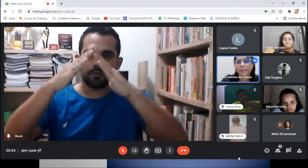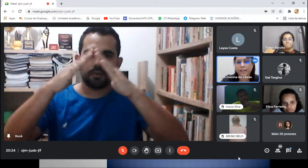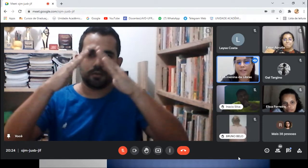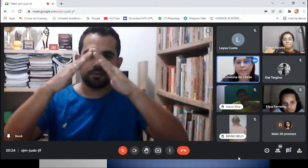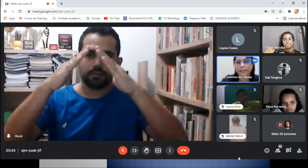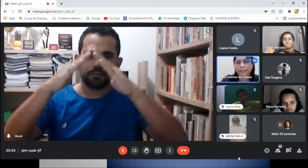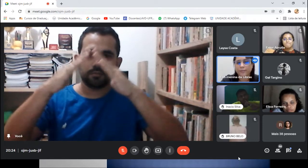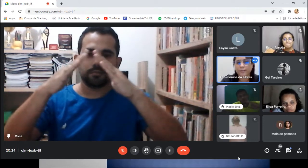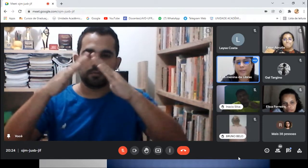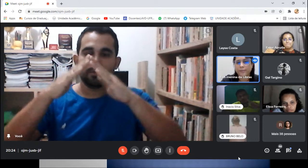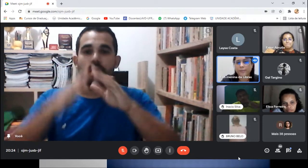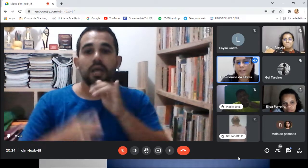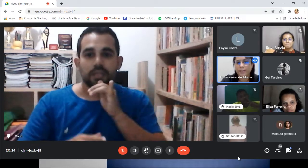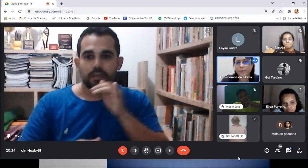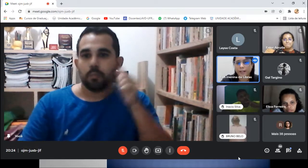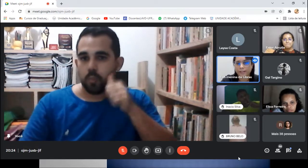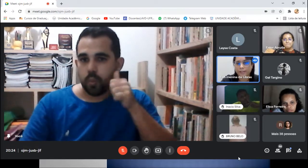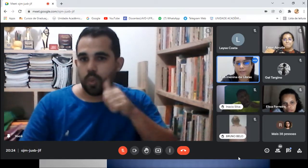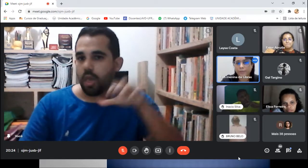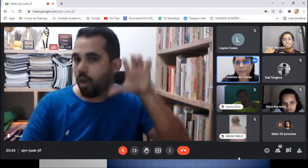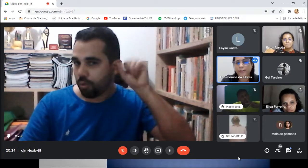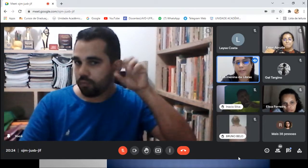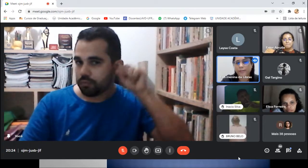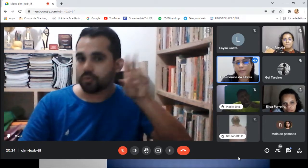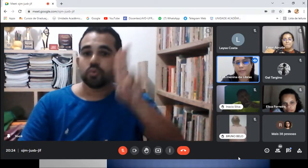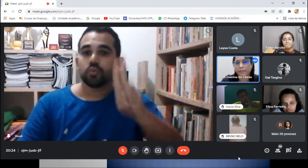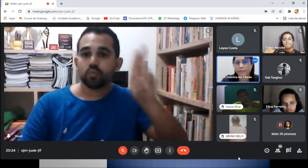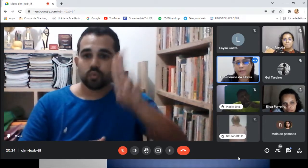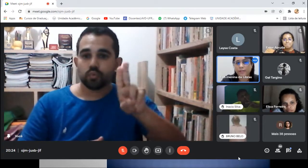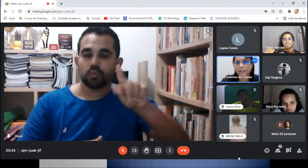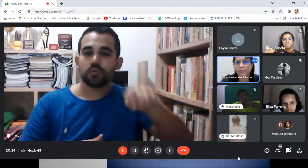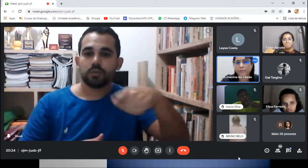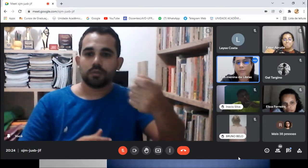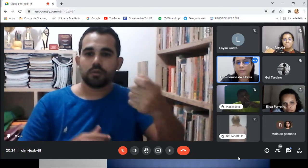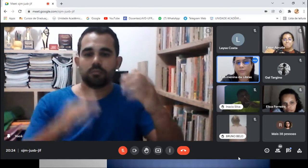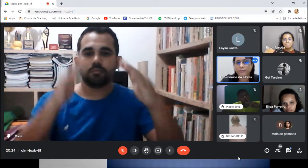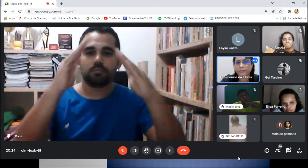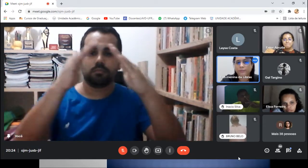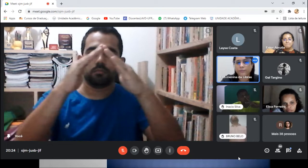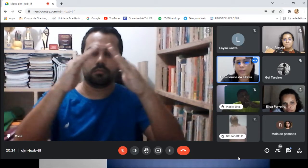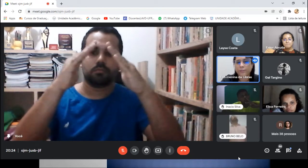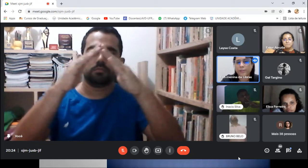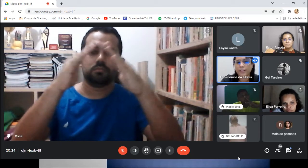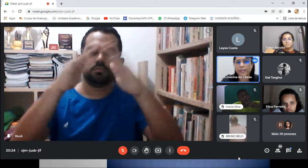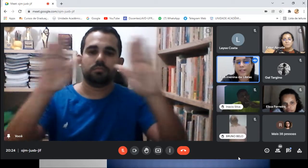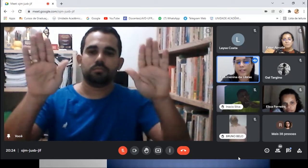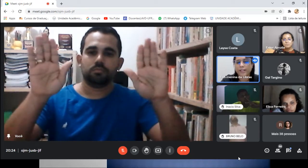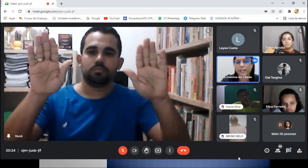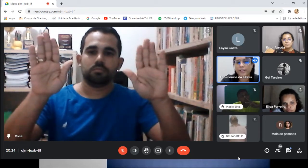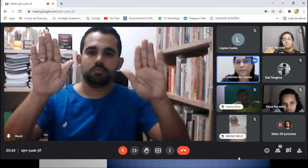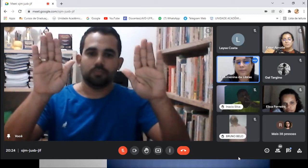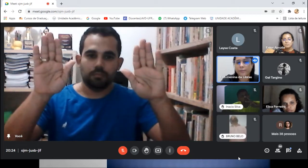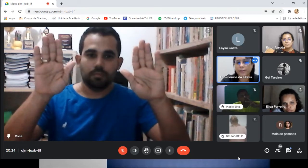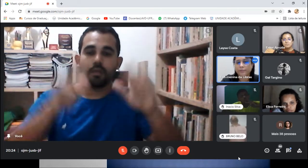Serra Talhada. Por exemplo, sinal casa, como eu falei para vocês. Tem uma mulher que sinaliza dessa forma, com a